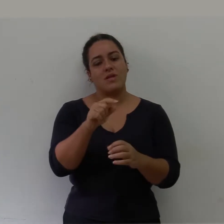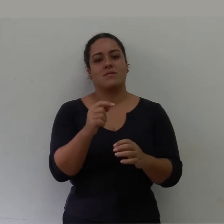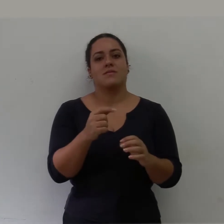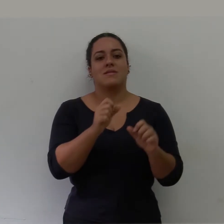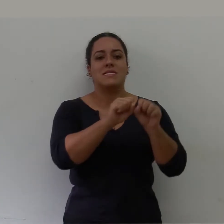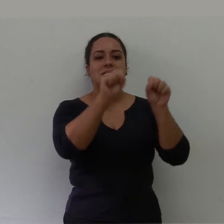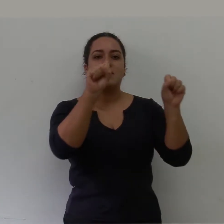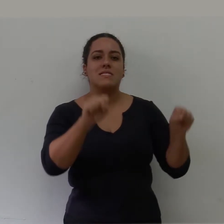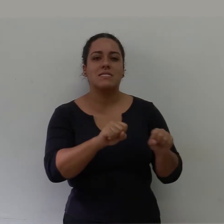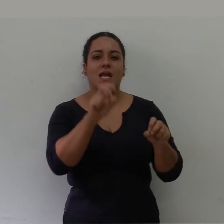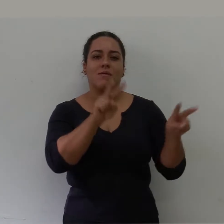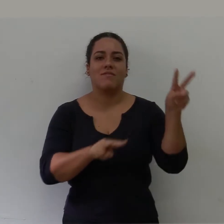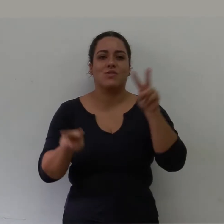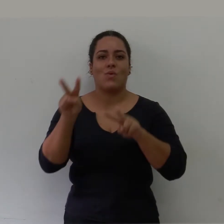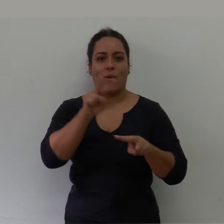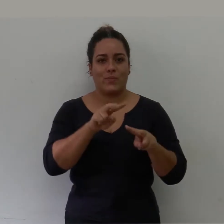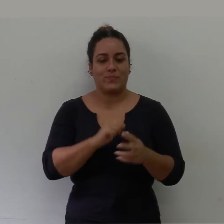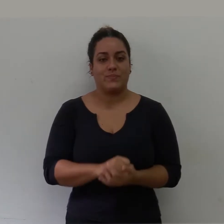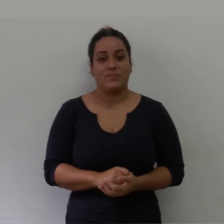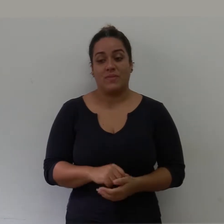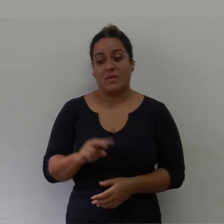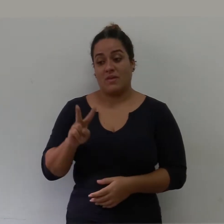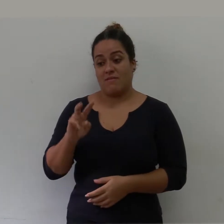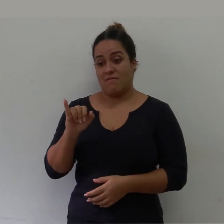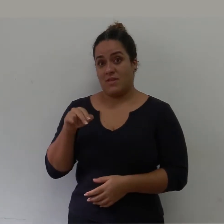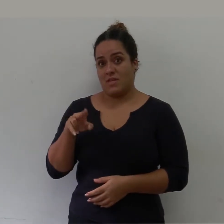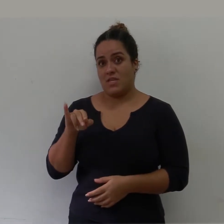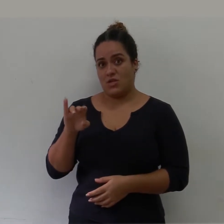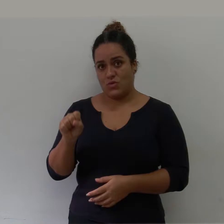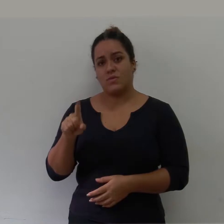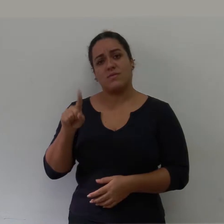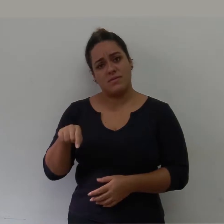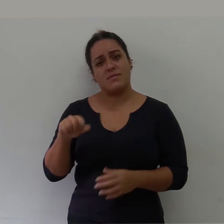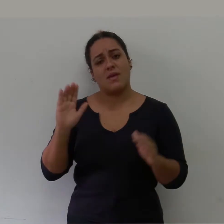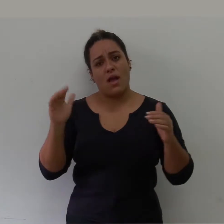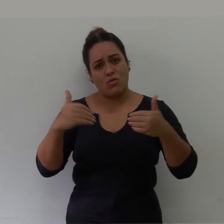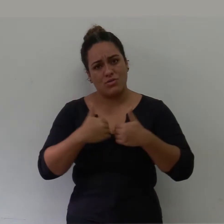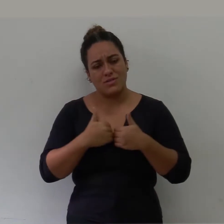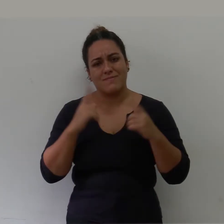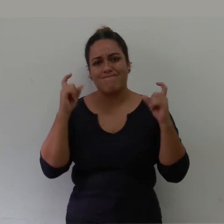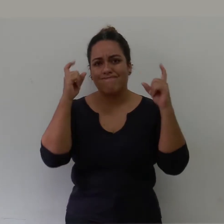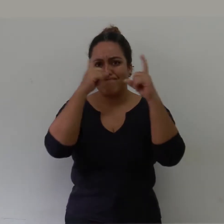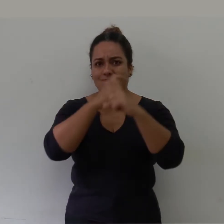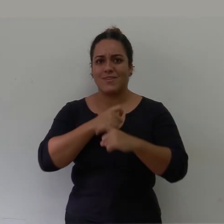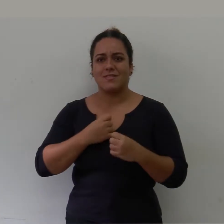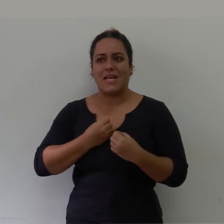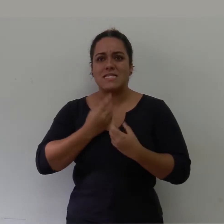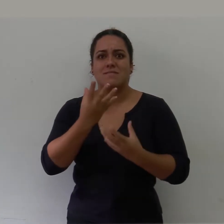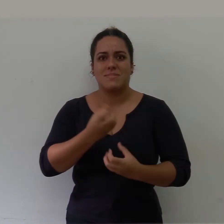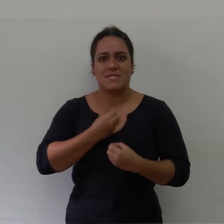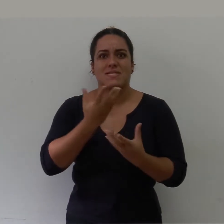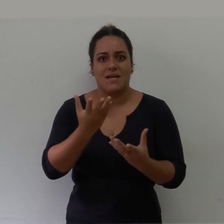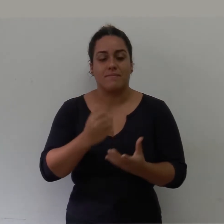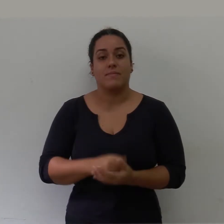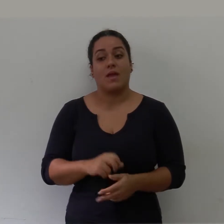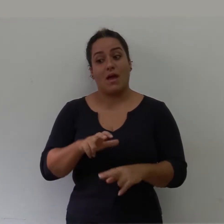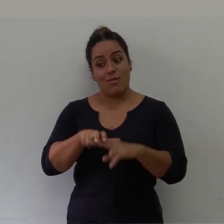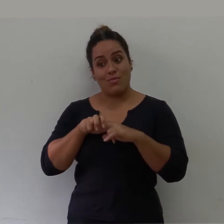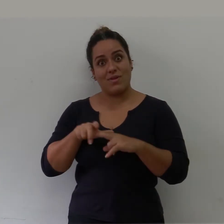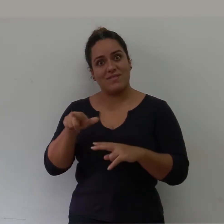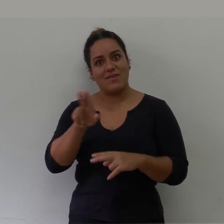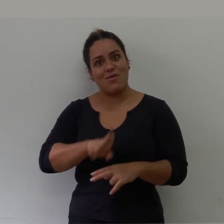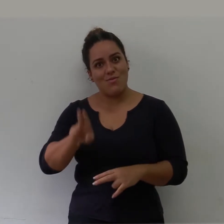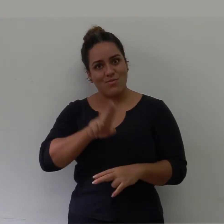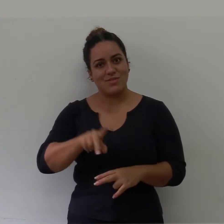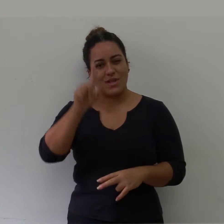sistemas visuais, né? Vinícius é autista e tem dificuldade de se expressar. Por isso, a Renata implementou